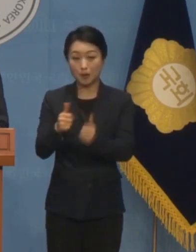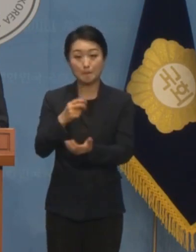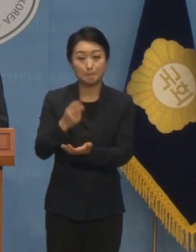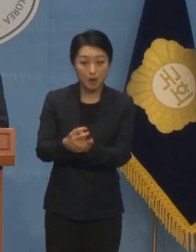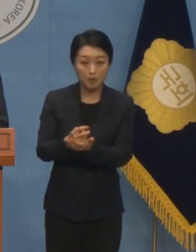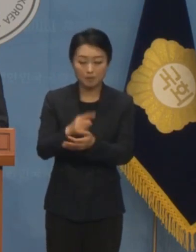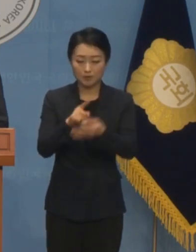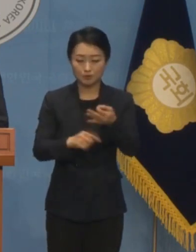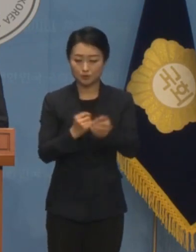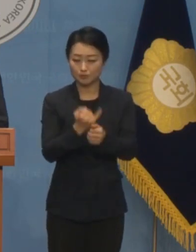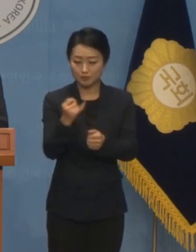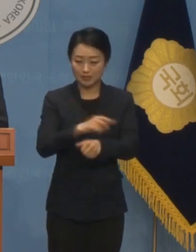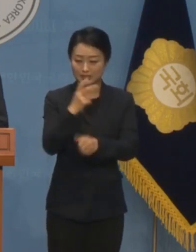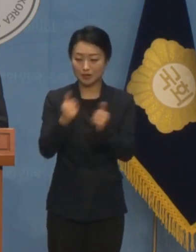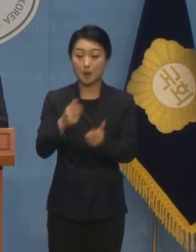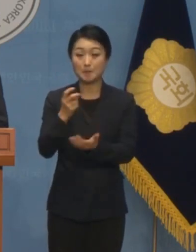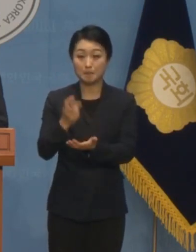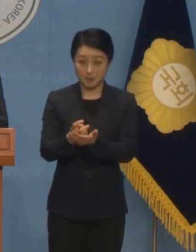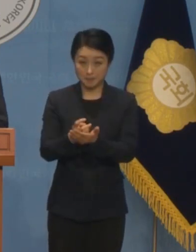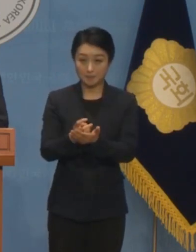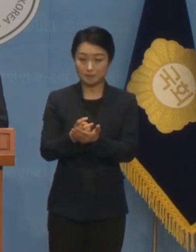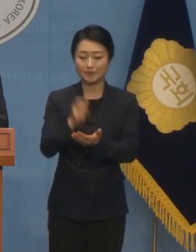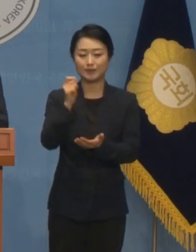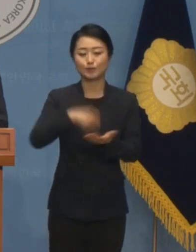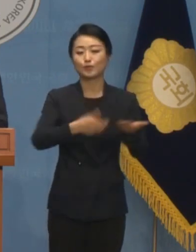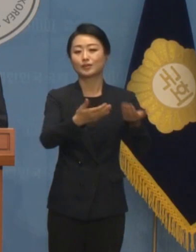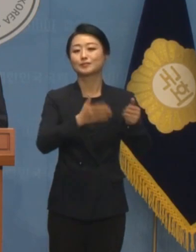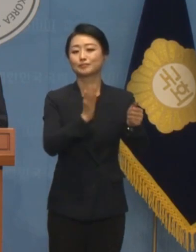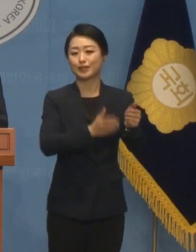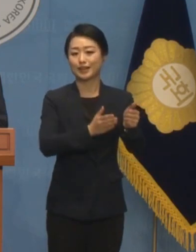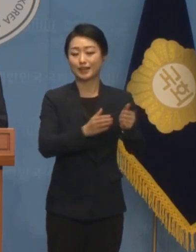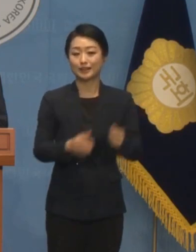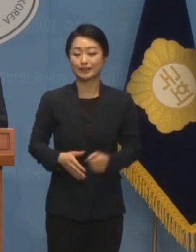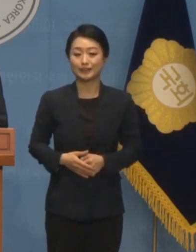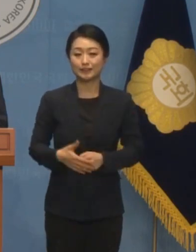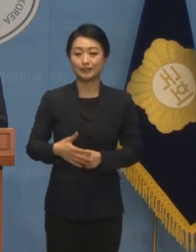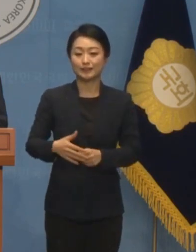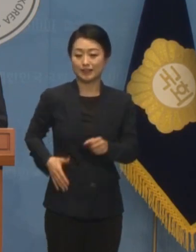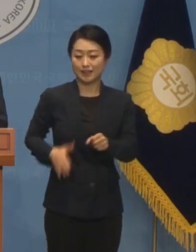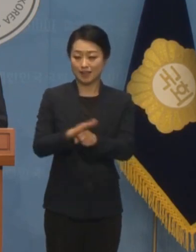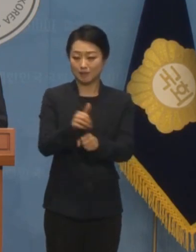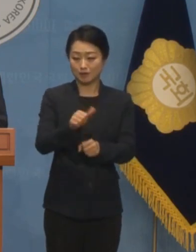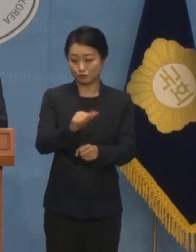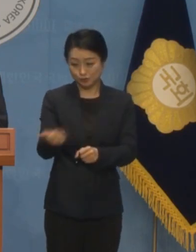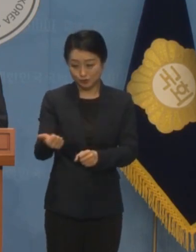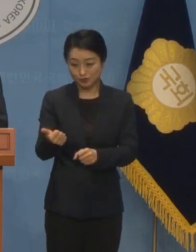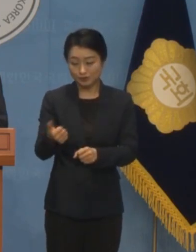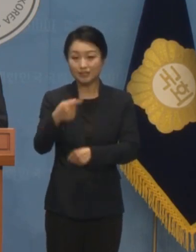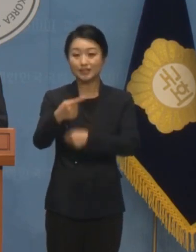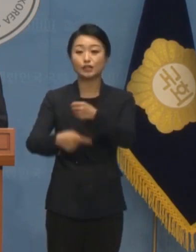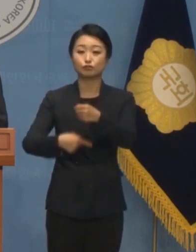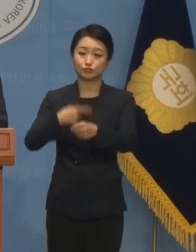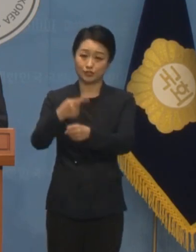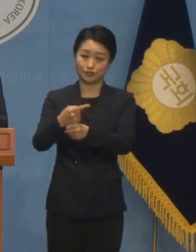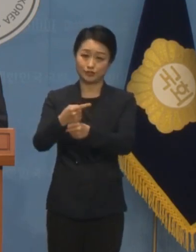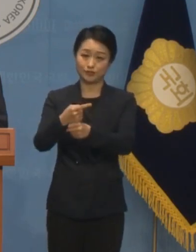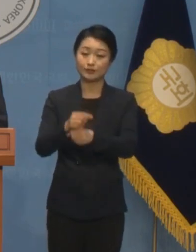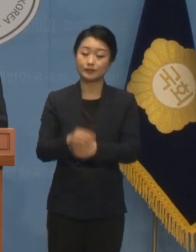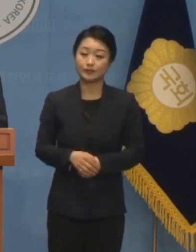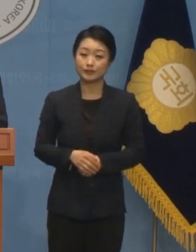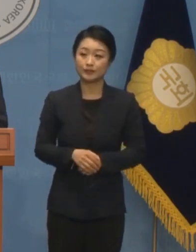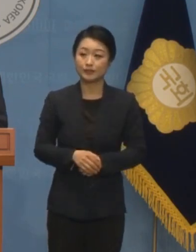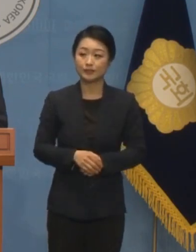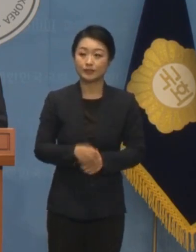특검법의 전향적인 태도를 기대합니다. 해병대원 순직 1주기가 지나도록 여당의 몽리로 수사